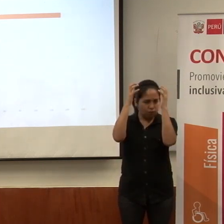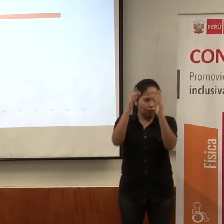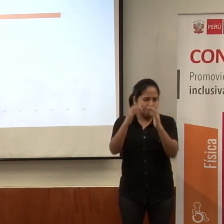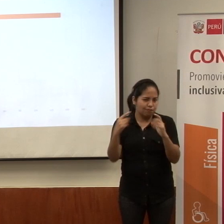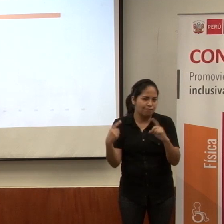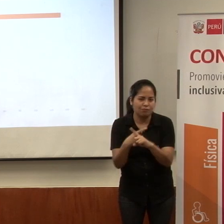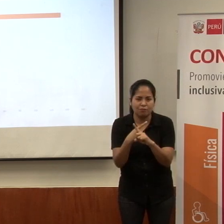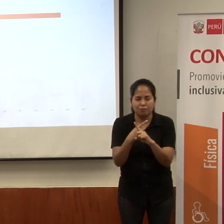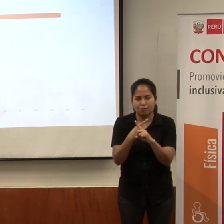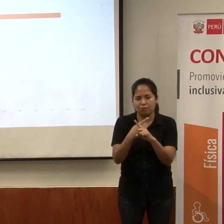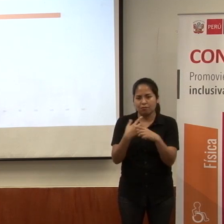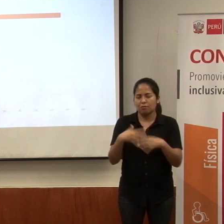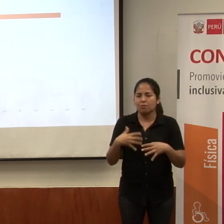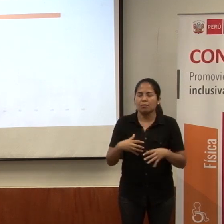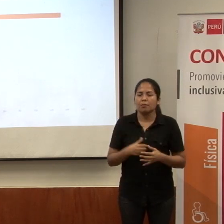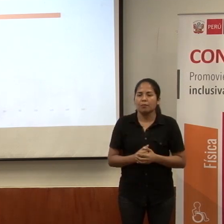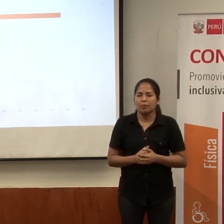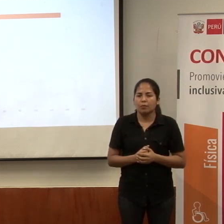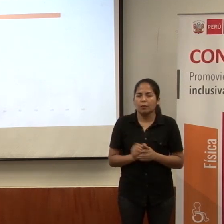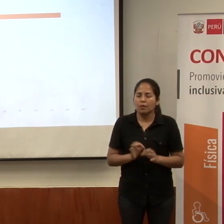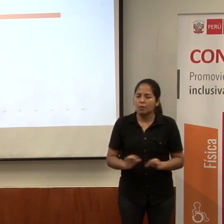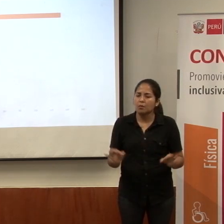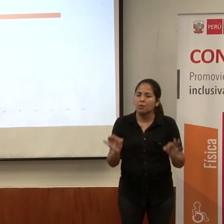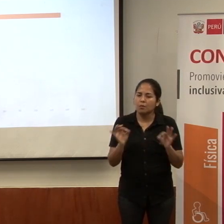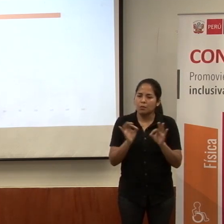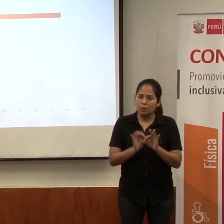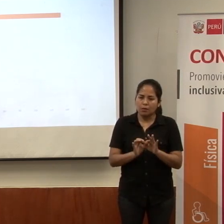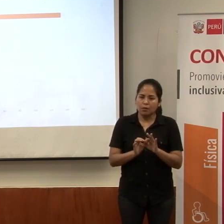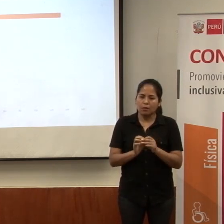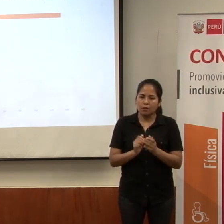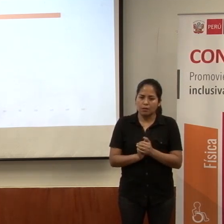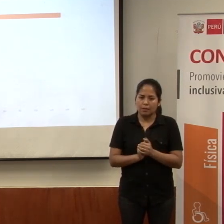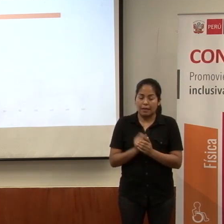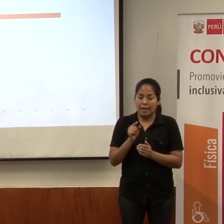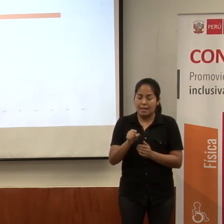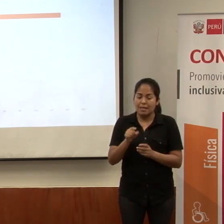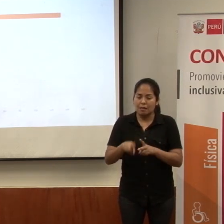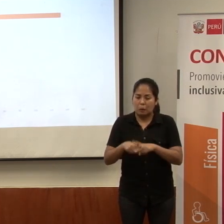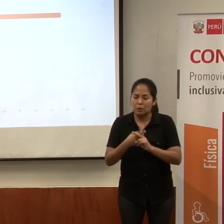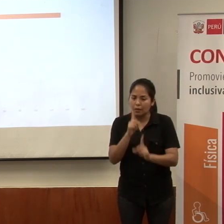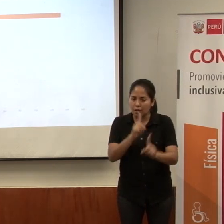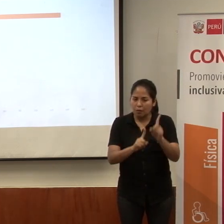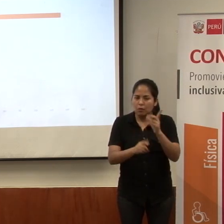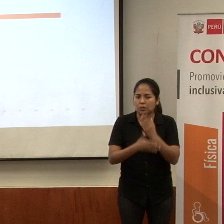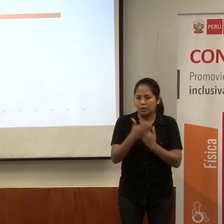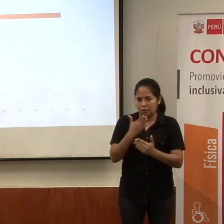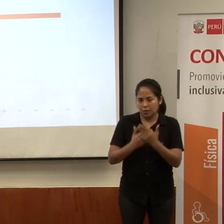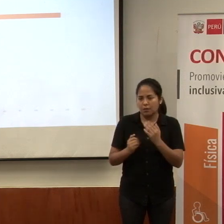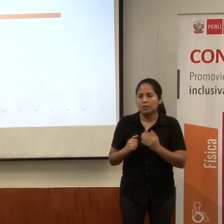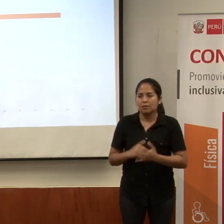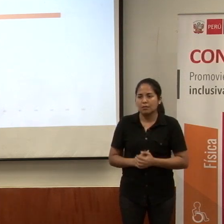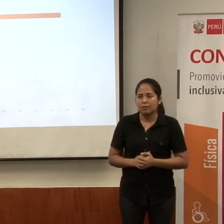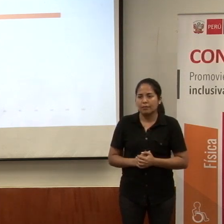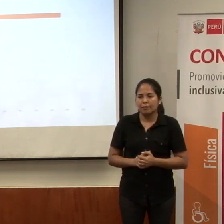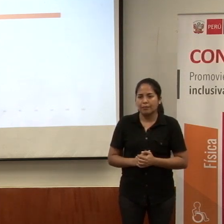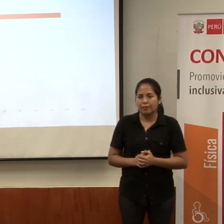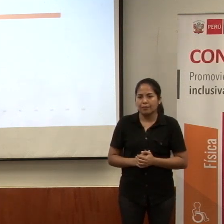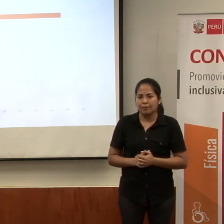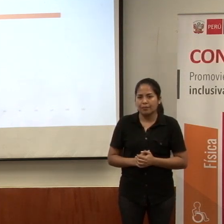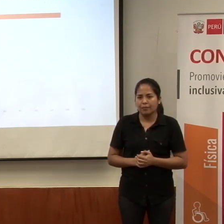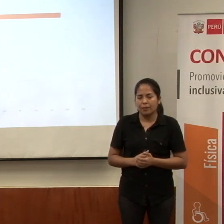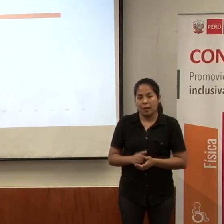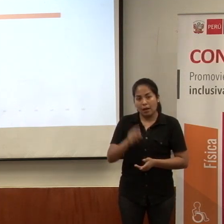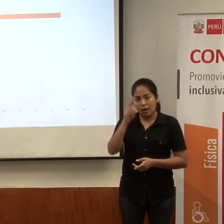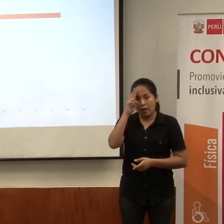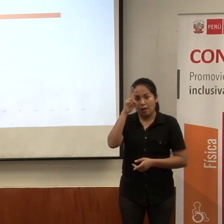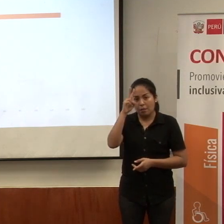ahí hay una buena fuente y una buena parte de discapacidad. En el Perú, debo decir que la